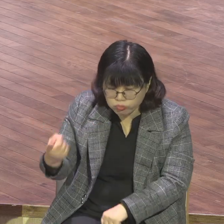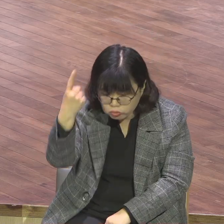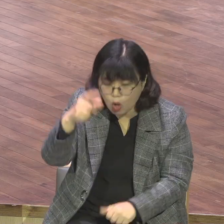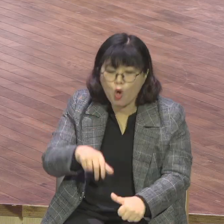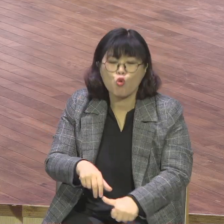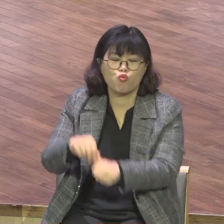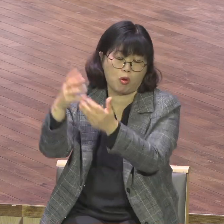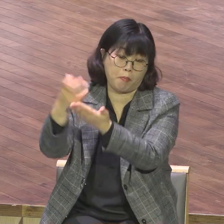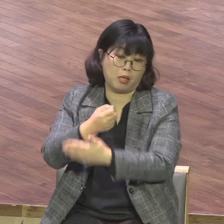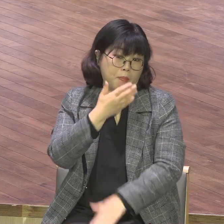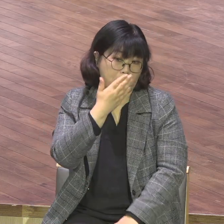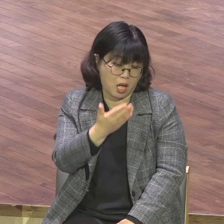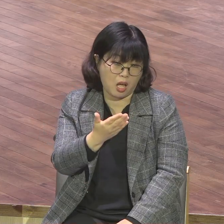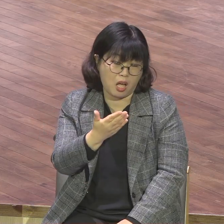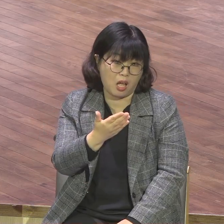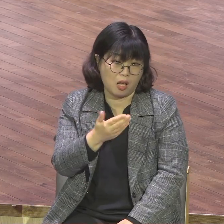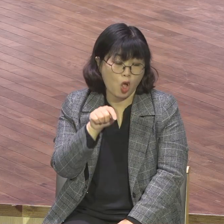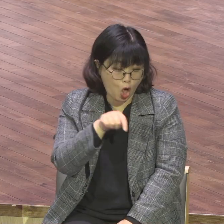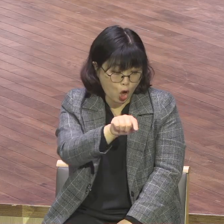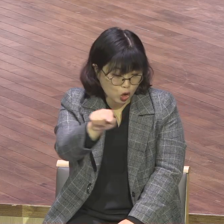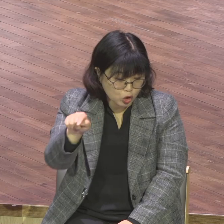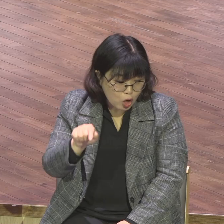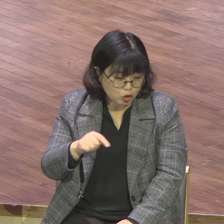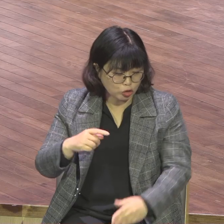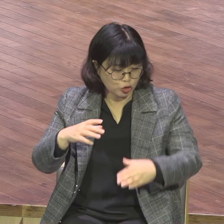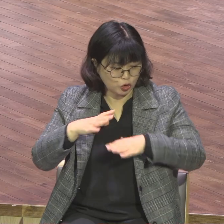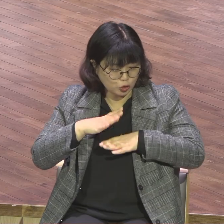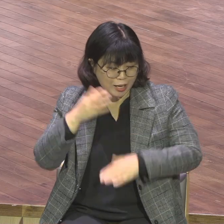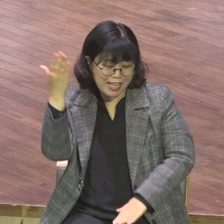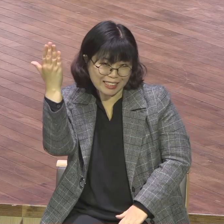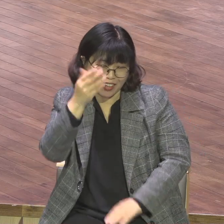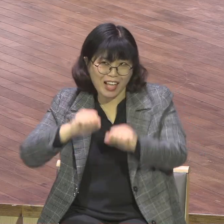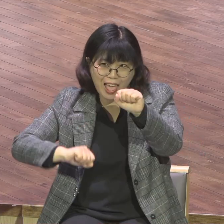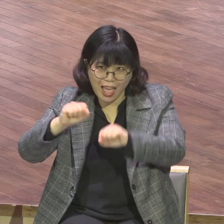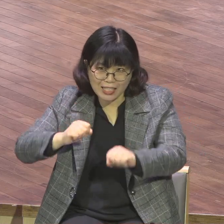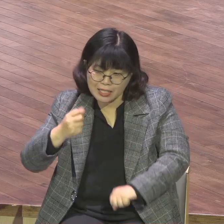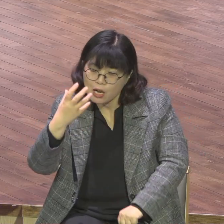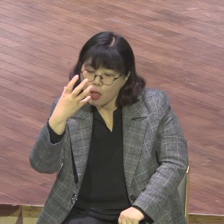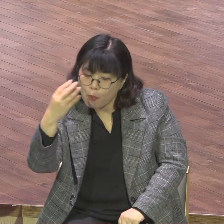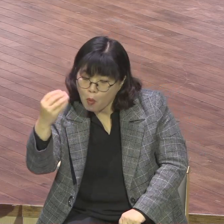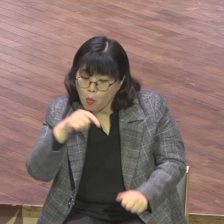함이니 너희의 두려워하는 정결한 행실을 봄이라. 이 무슨 말이에요?